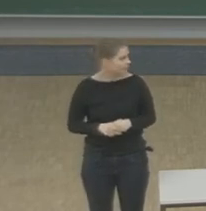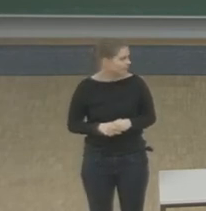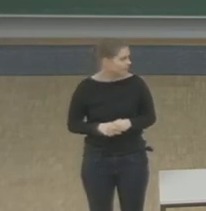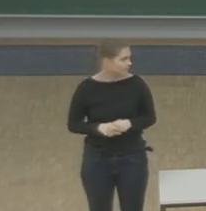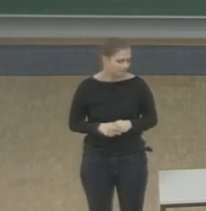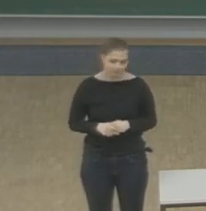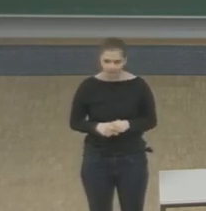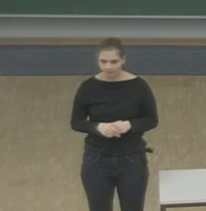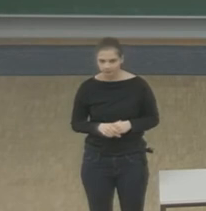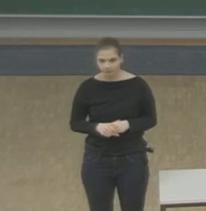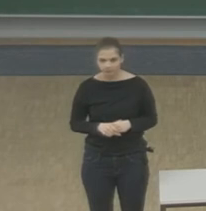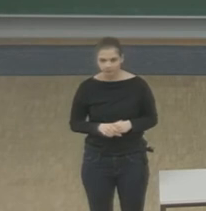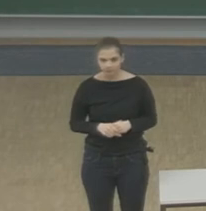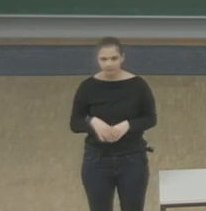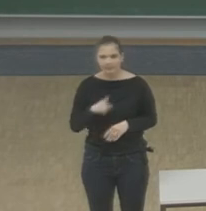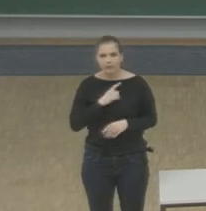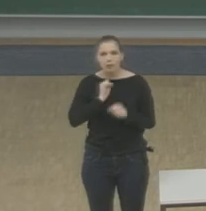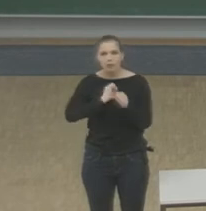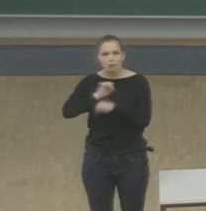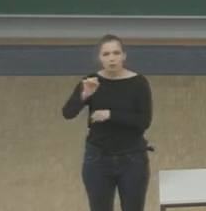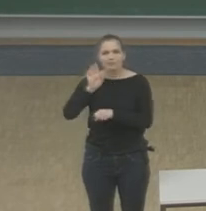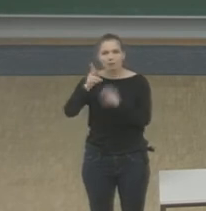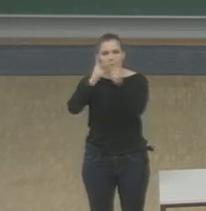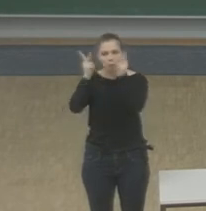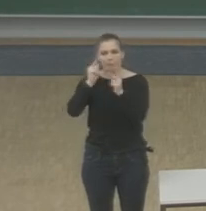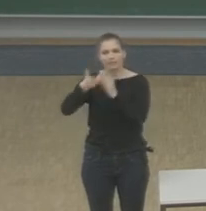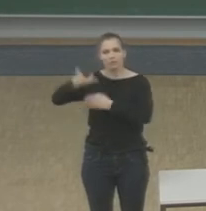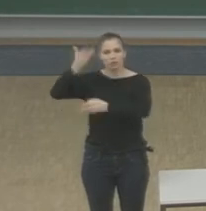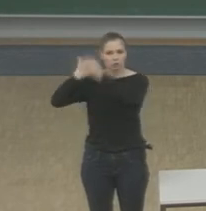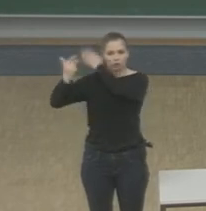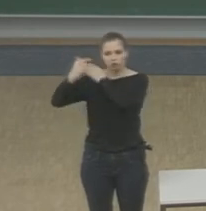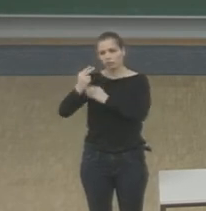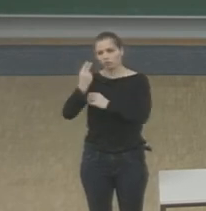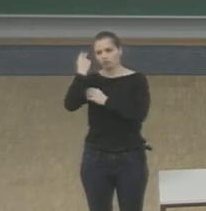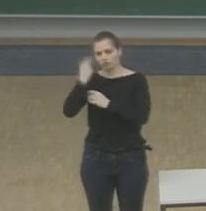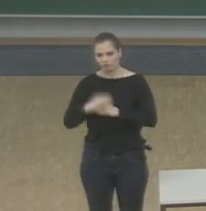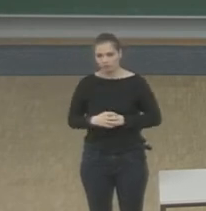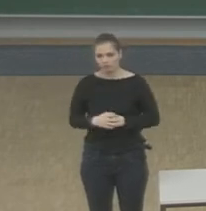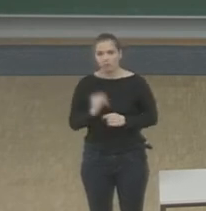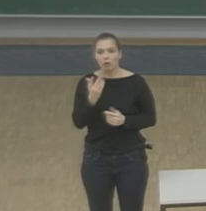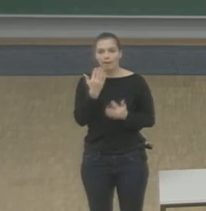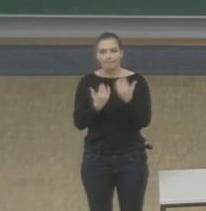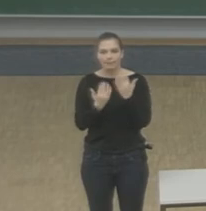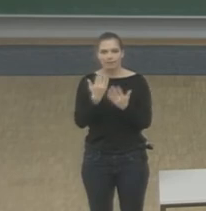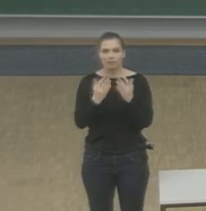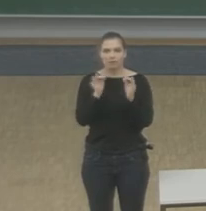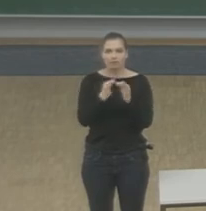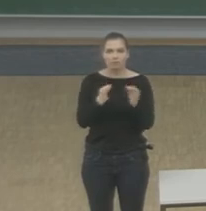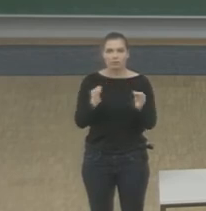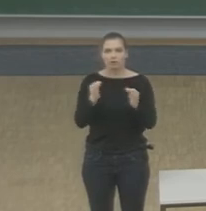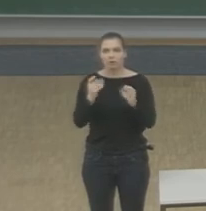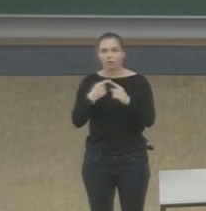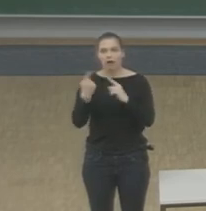Wir gucken jetzt trotzdem etwas in die Geschichte des Konzepts. Konzeptionen von Mathematical Literacy, Quantitative Literacy